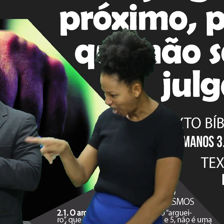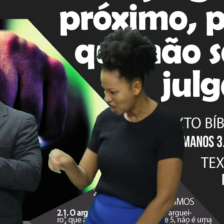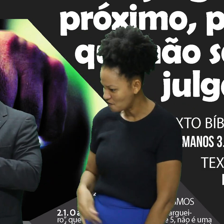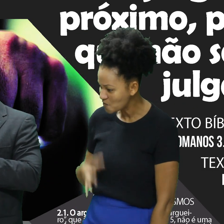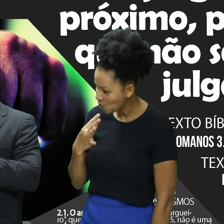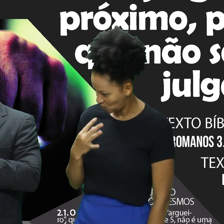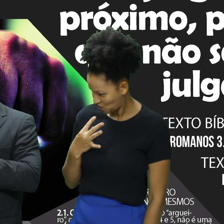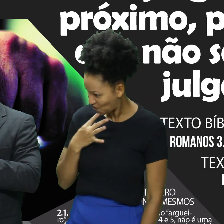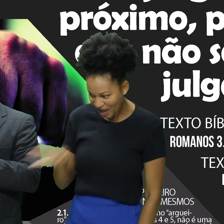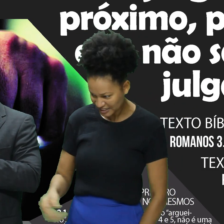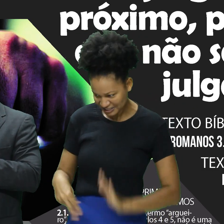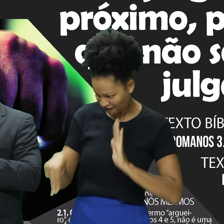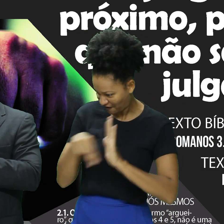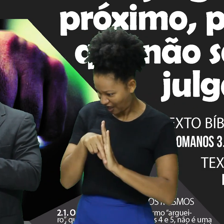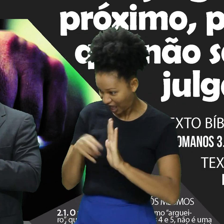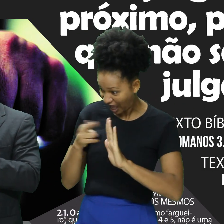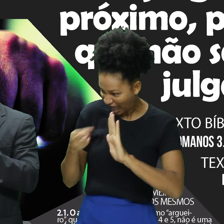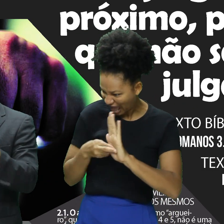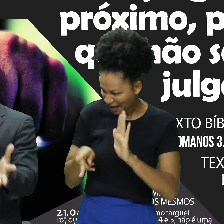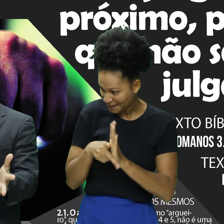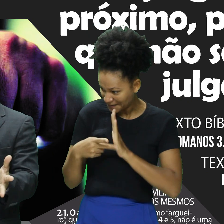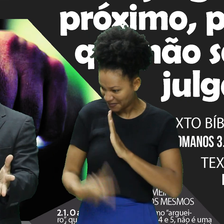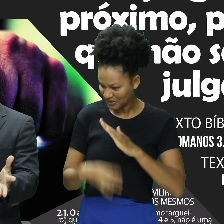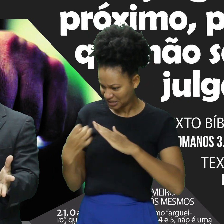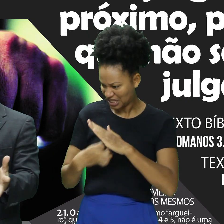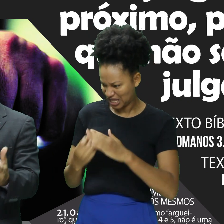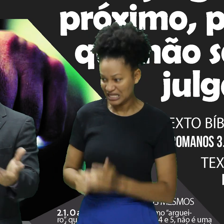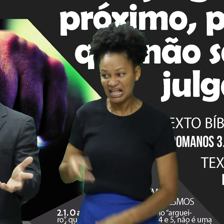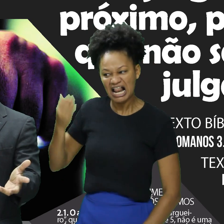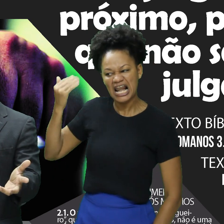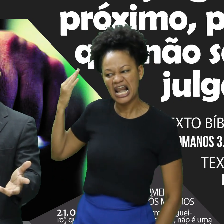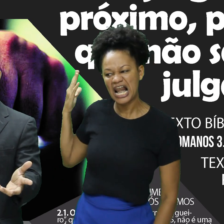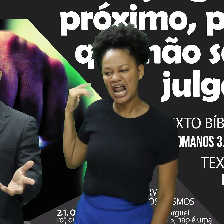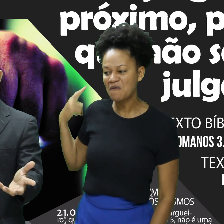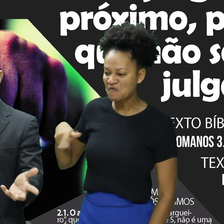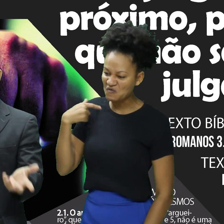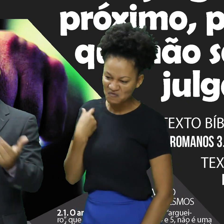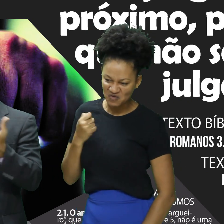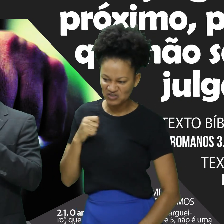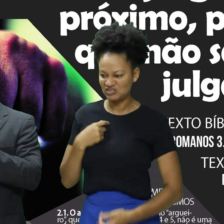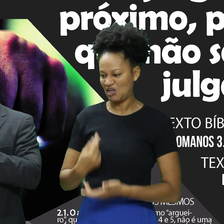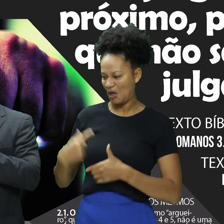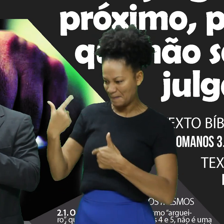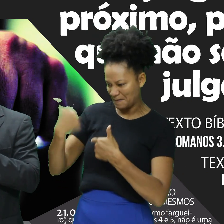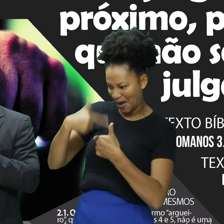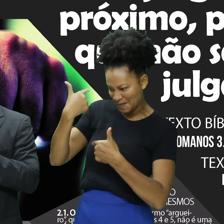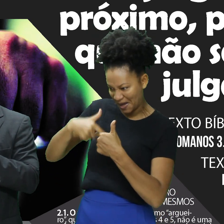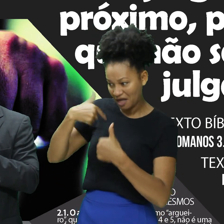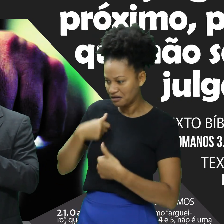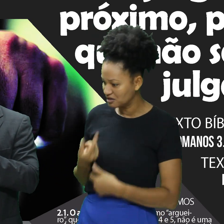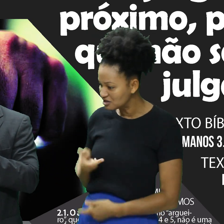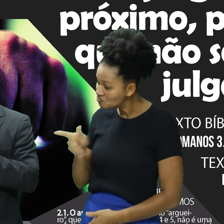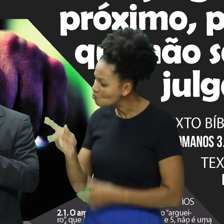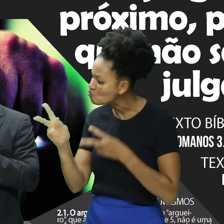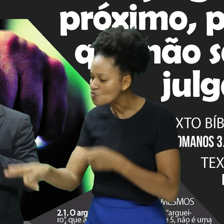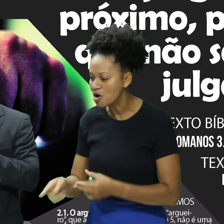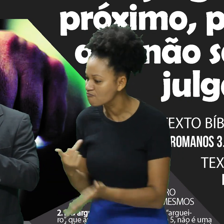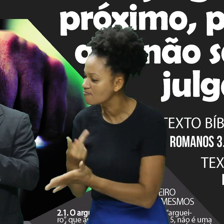não conhece a norma da empresa? Como naquele dia você me corrigiu e agora você está no mesmo